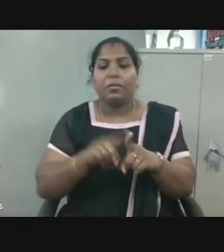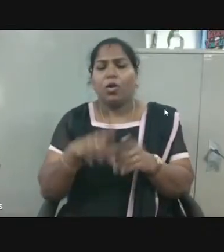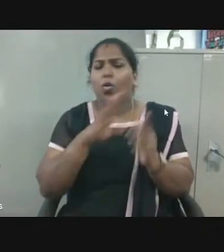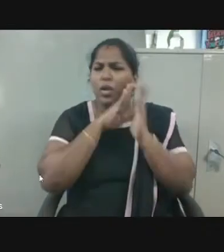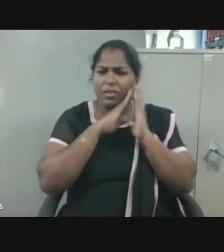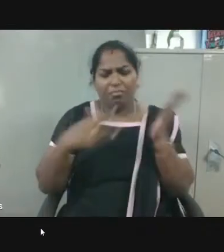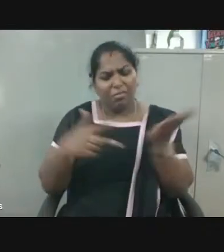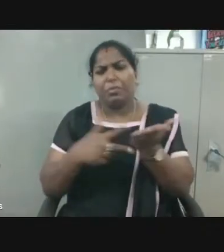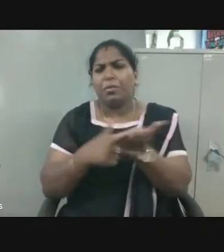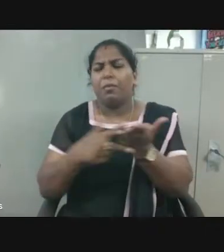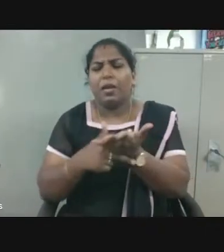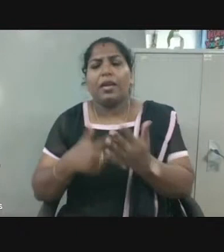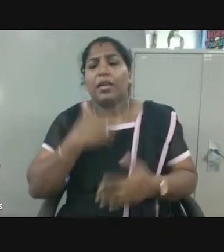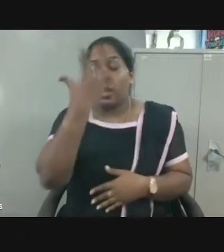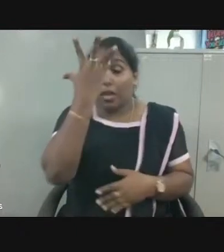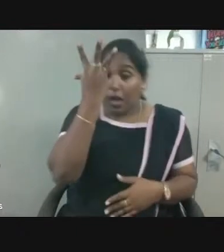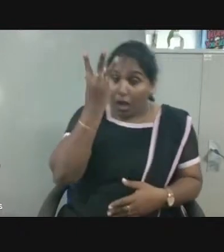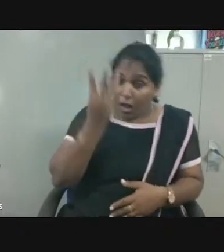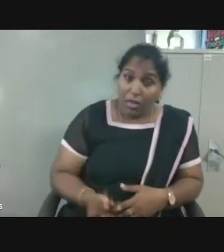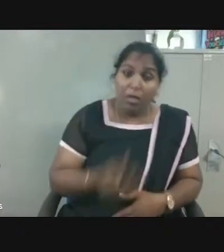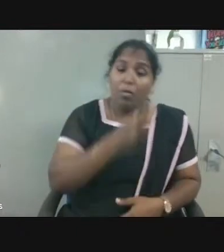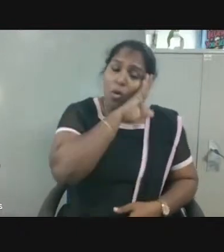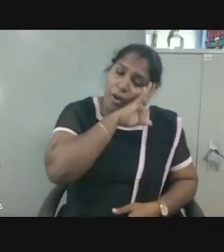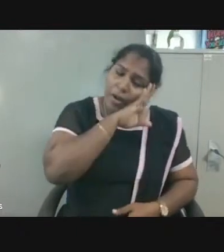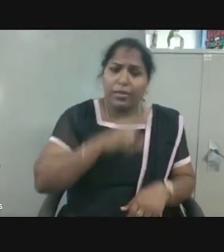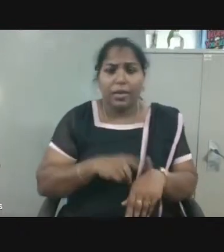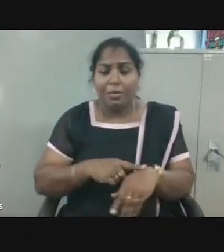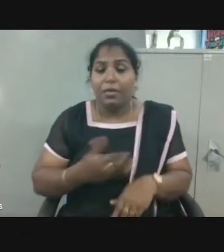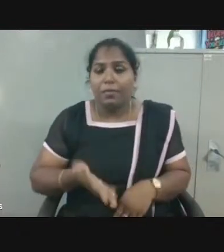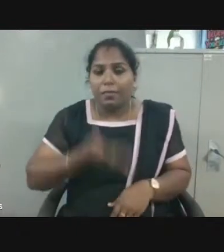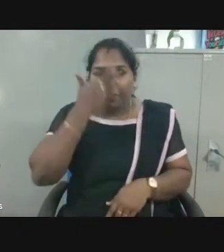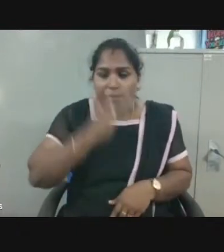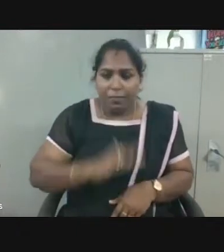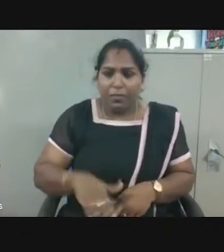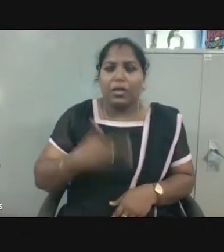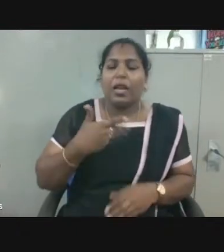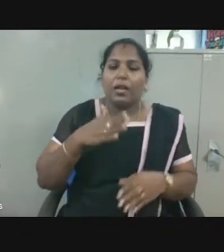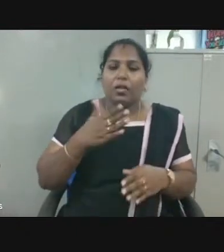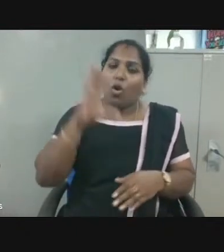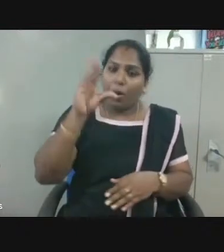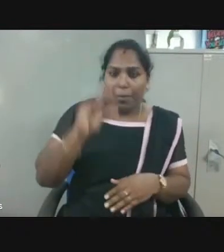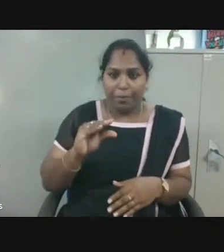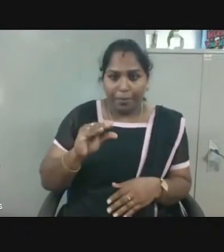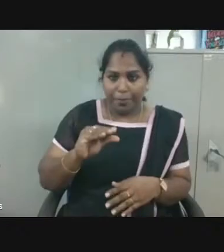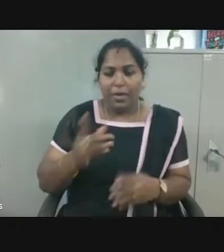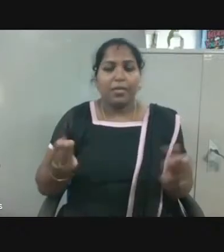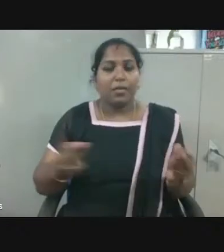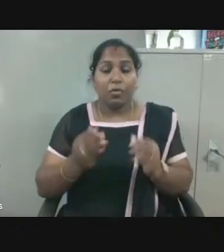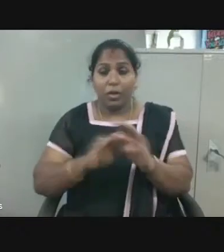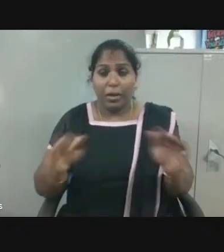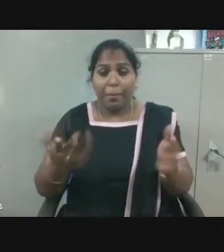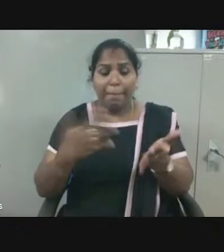തകരാറ് വരുന്നത് രാത്രി ആകുമ്പോഴത്തേക്കും നമ്മൾ ഉറങ്ങുന്ന സമയത്ത് നമ്മുടെ ശ്വാസം എടുക്കുന്നത് കുറയും. ഒന്നാമത് ഇവരുടെ മസിലുകൾ വീക്കും കൂടെ